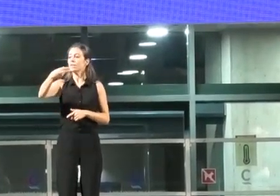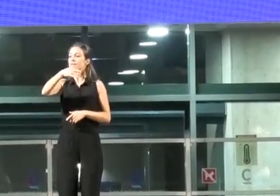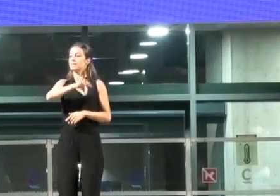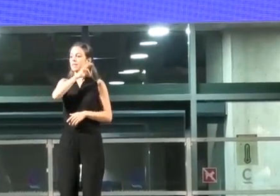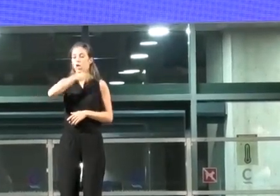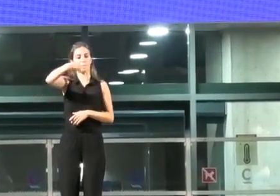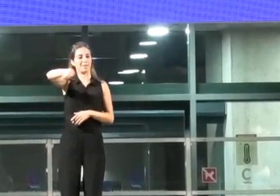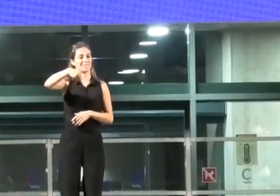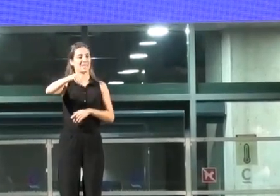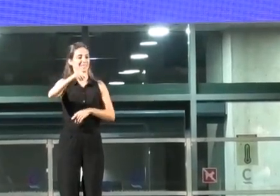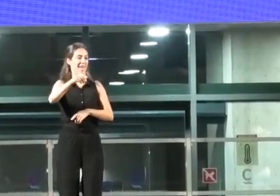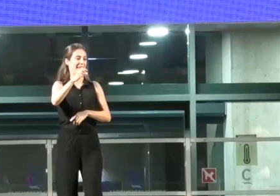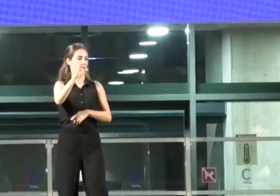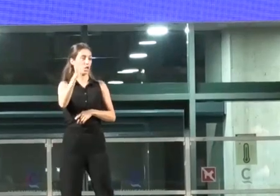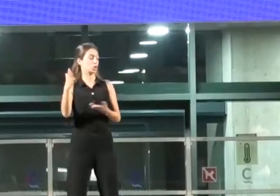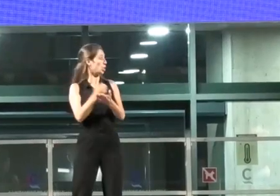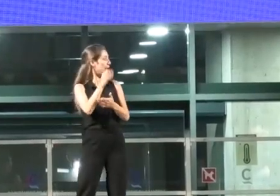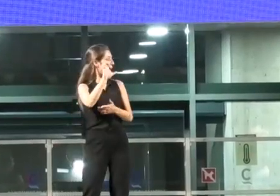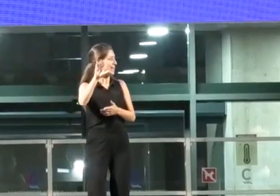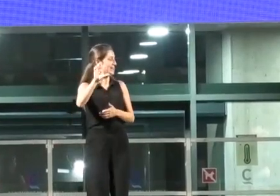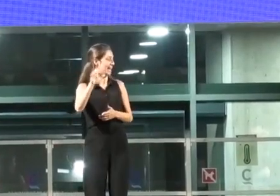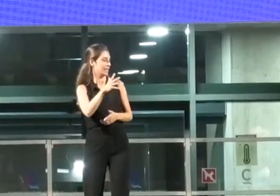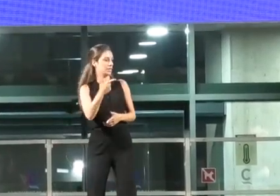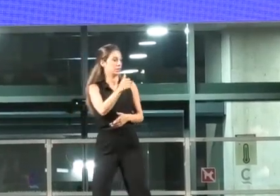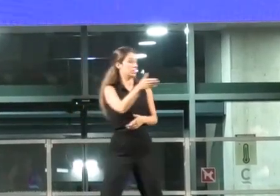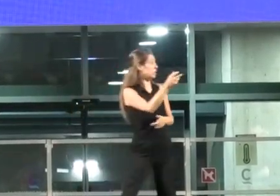president de tota l'Andenga, si vol pujar.